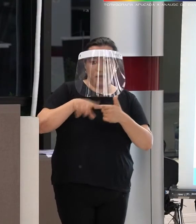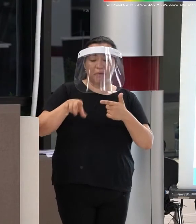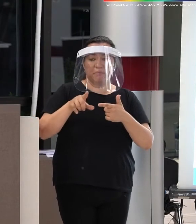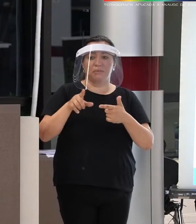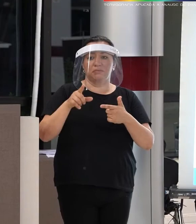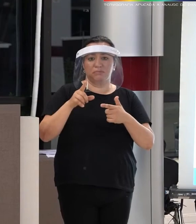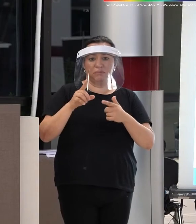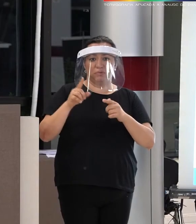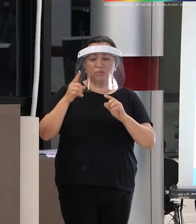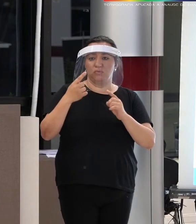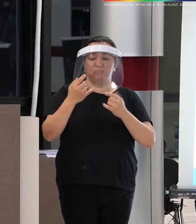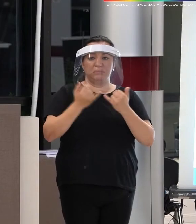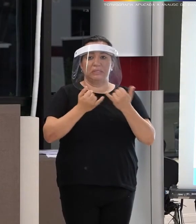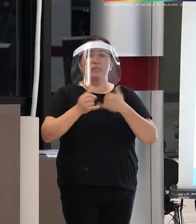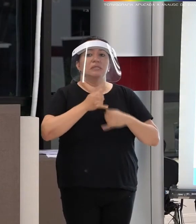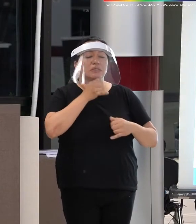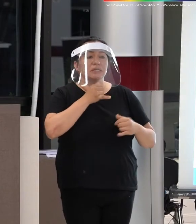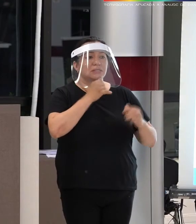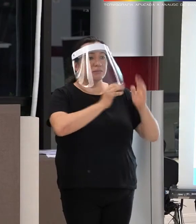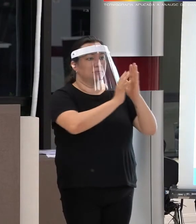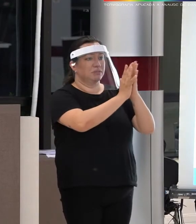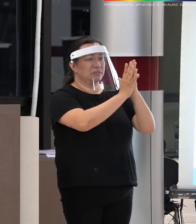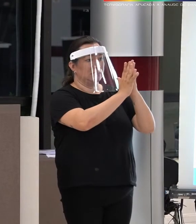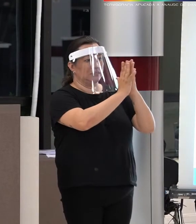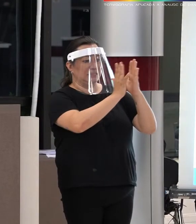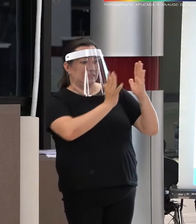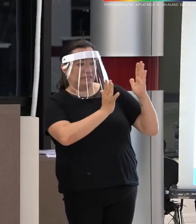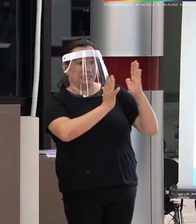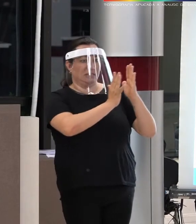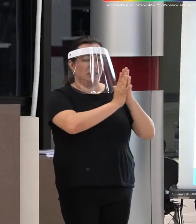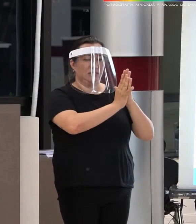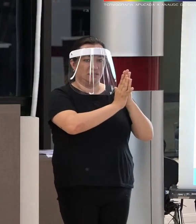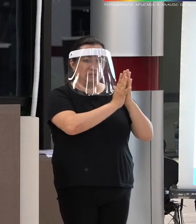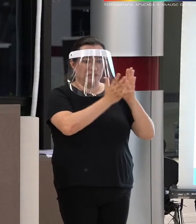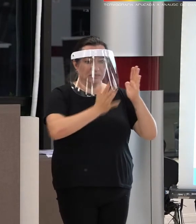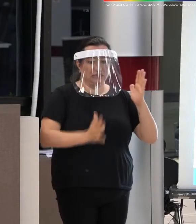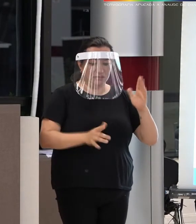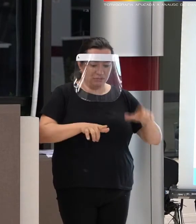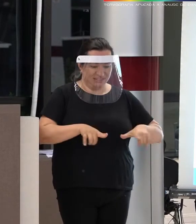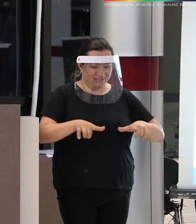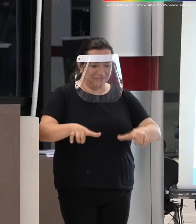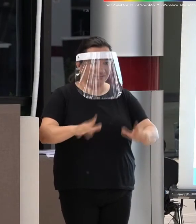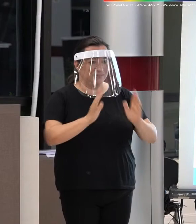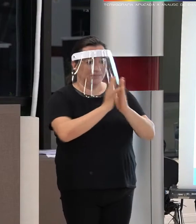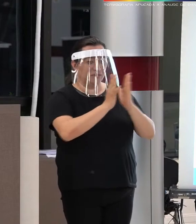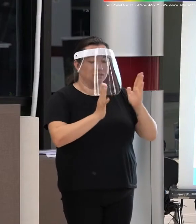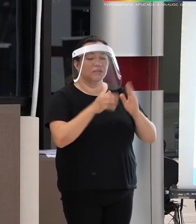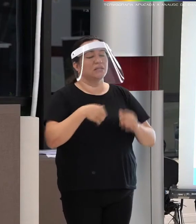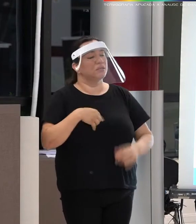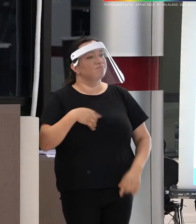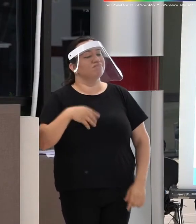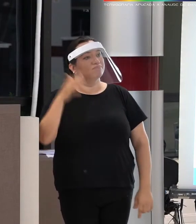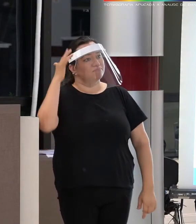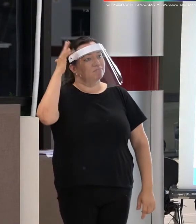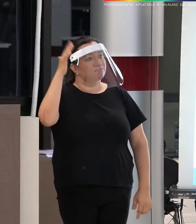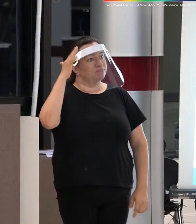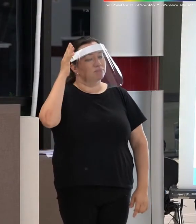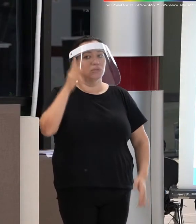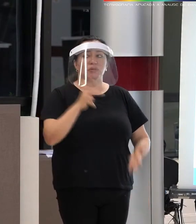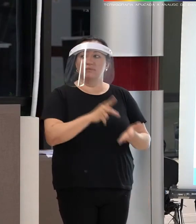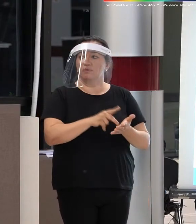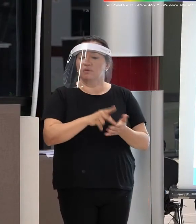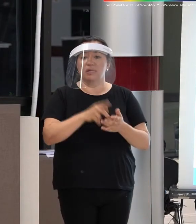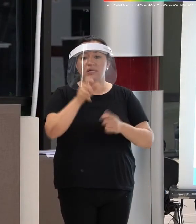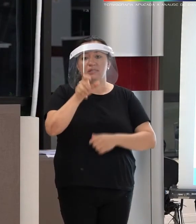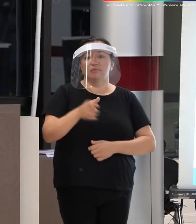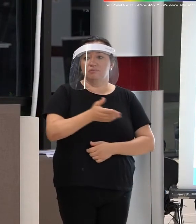a cerâmica, por exemplo, né? Rapaz, tem uma coisa que eu vi, que eu fiquei encantado, a termografia para